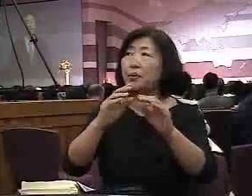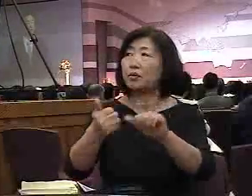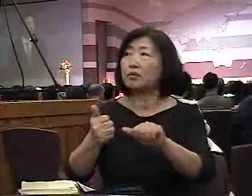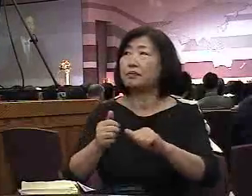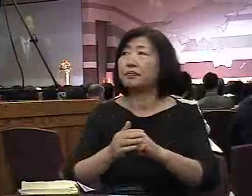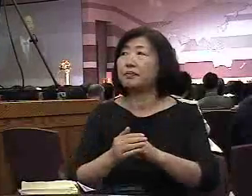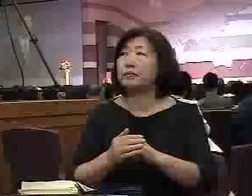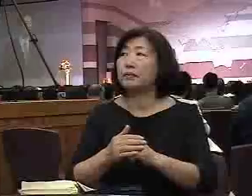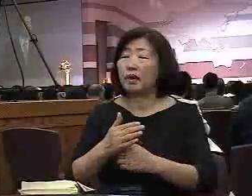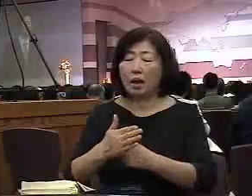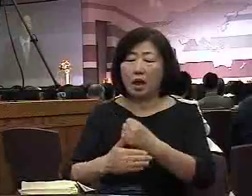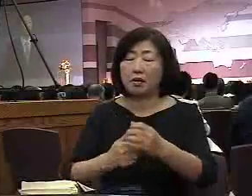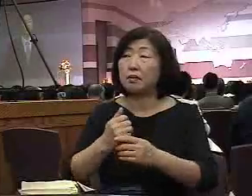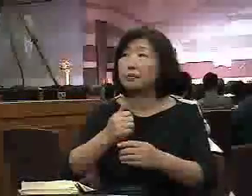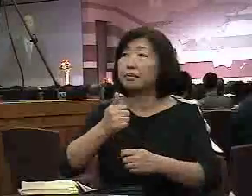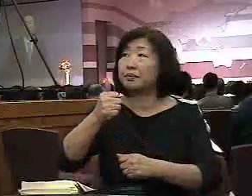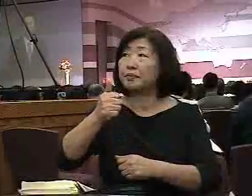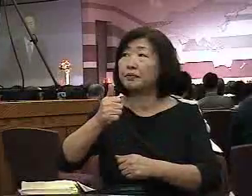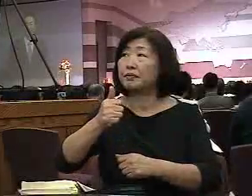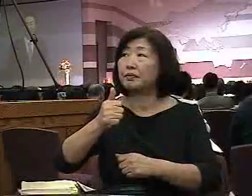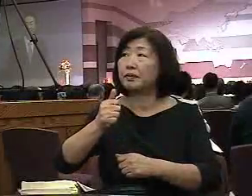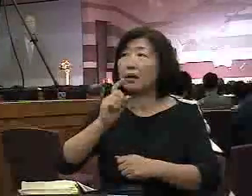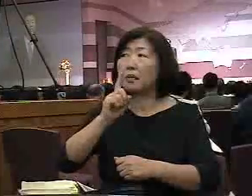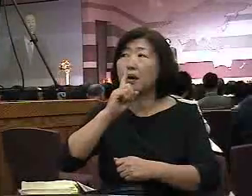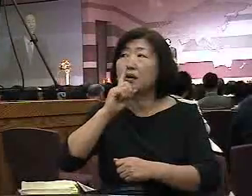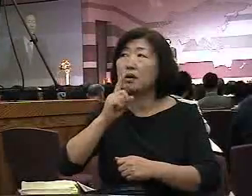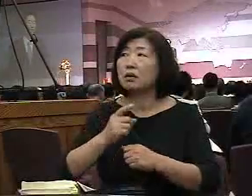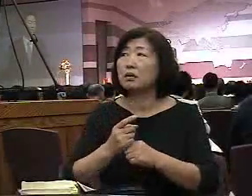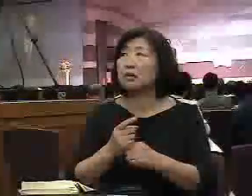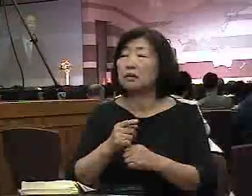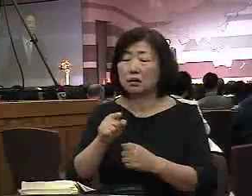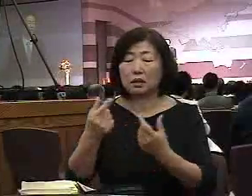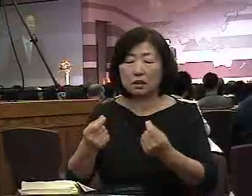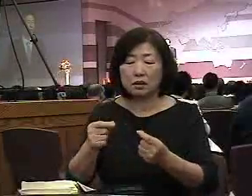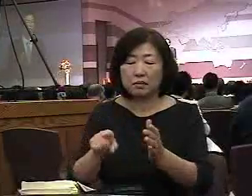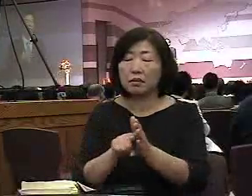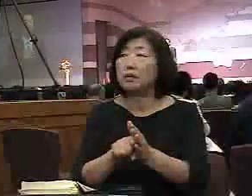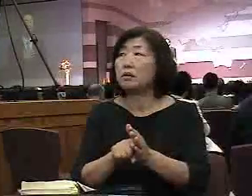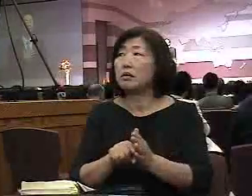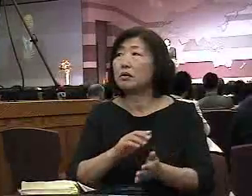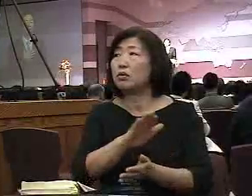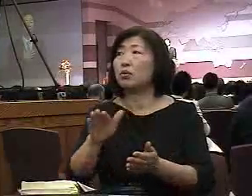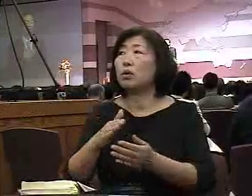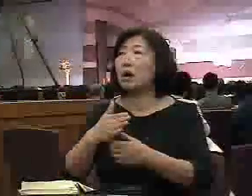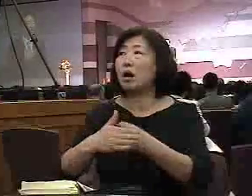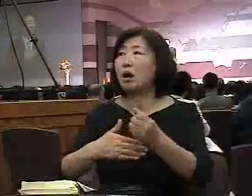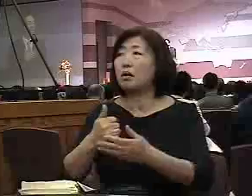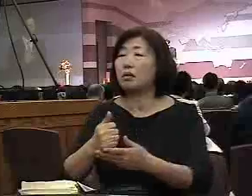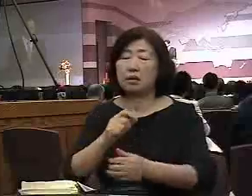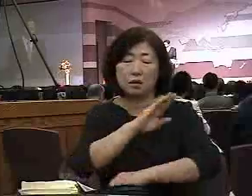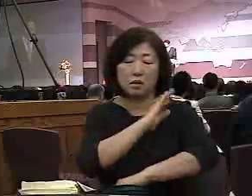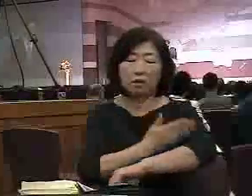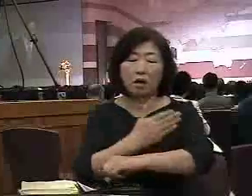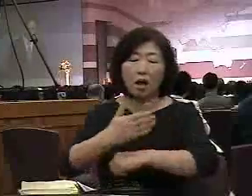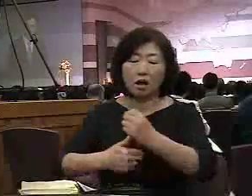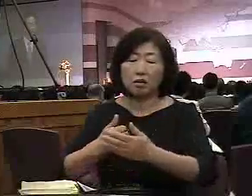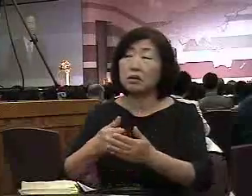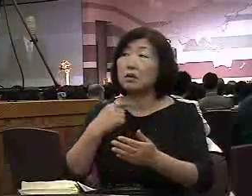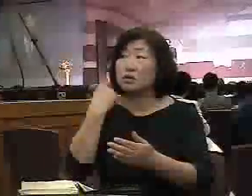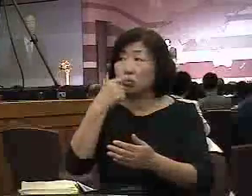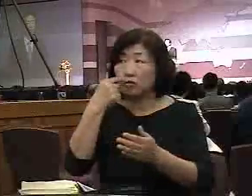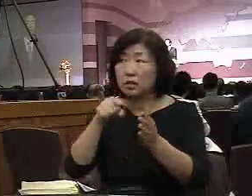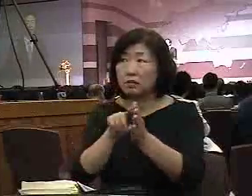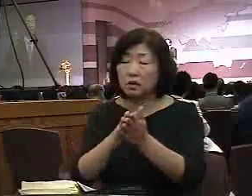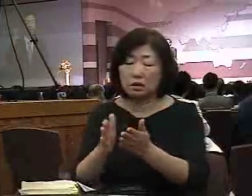근데 하나님께서 한마디 하신 거예요. 성경에는 안 써있지만 저는 그렇게 믿습니다. 우리 하나님은 능력 있는 하나님인 줄로